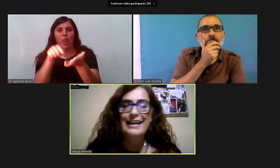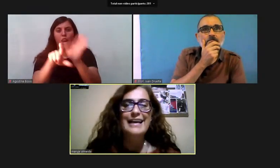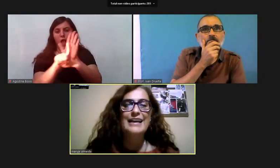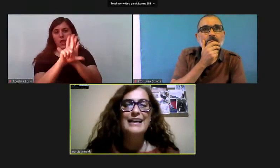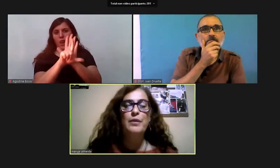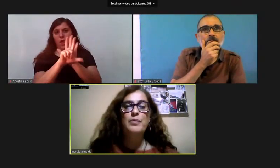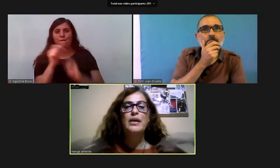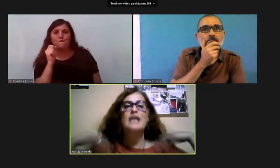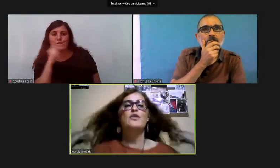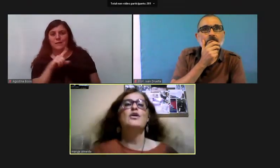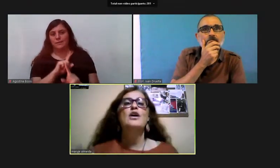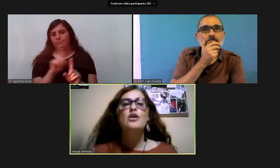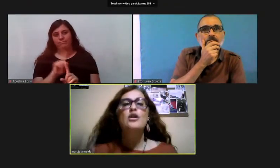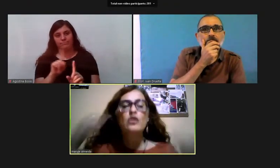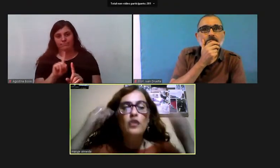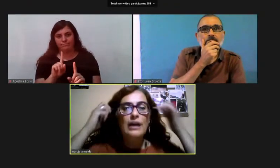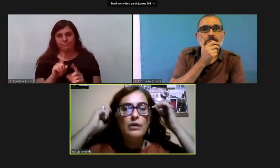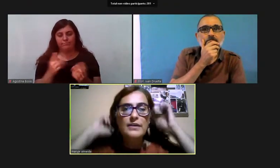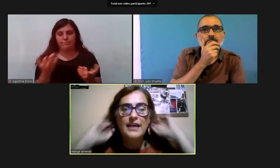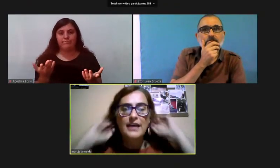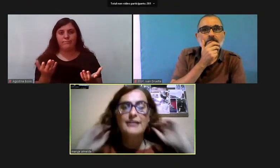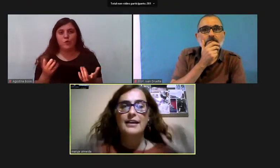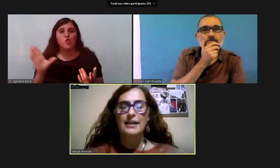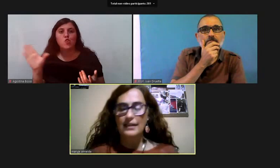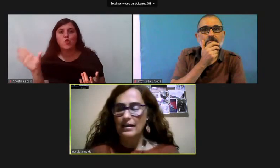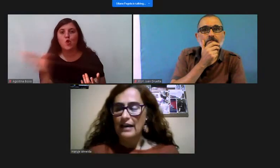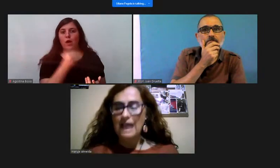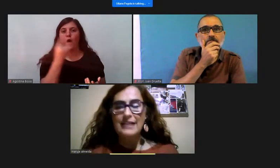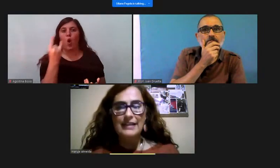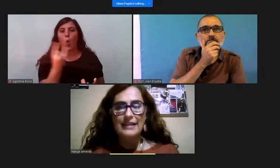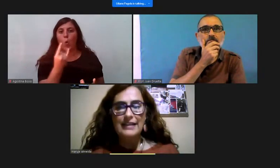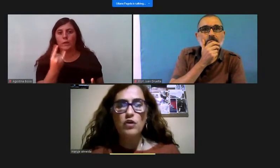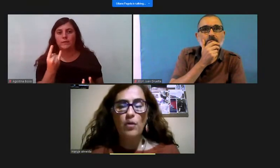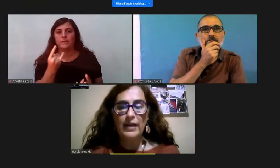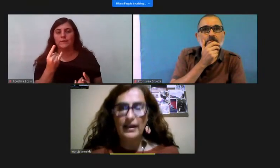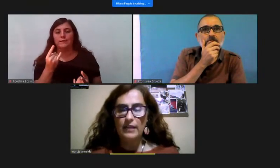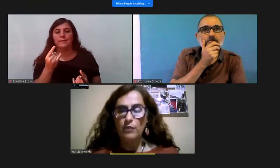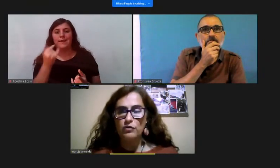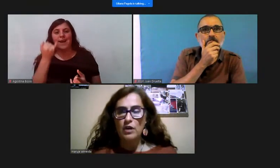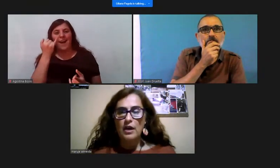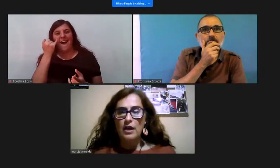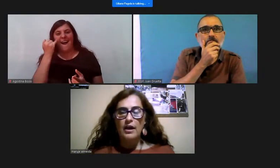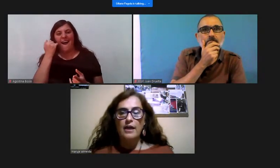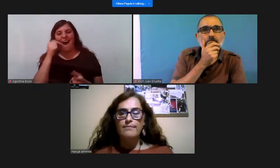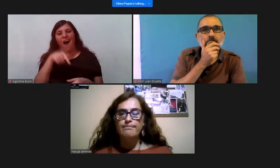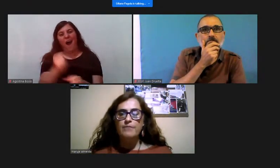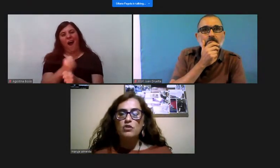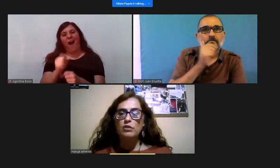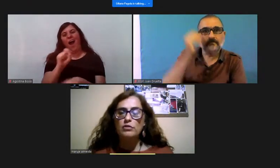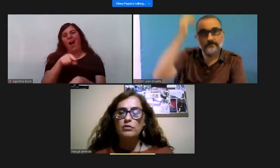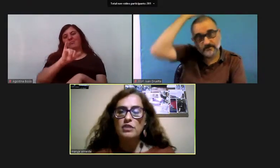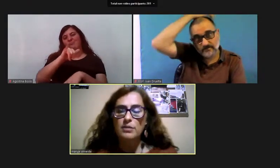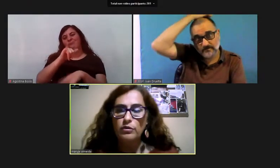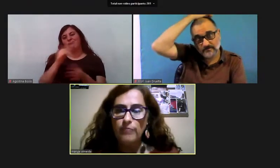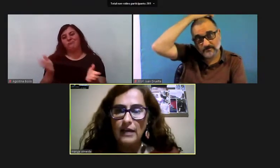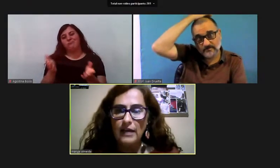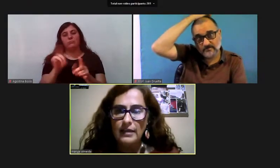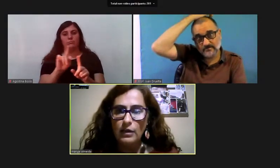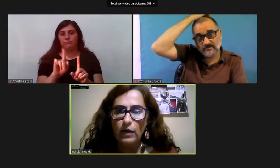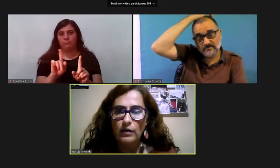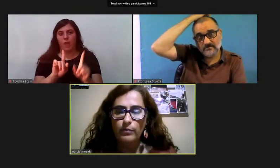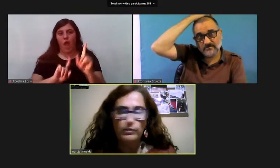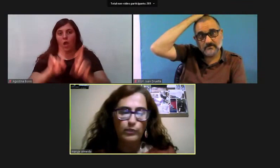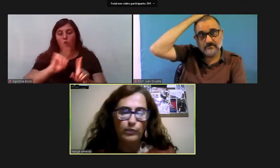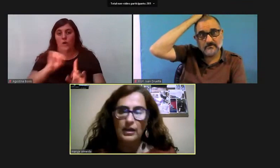fácil, digamos, y por ahí no todas las universidades tienen aceitados esos mecanismos. Yo no sé si vos vas a